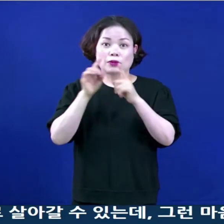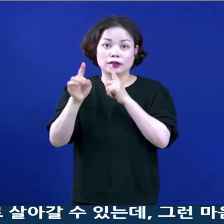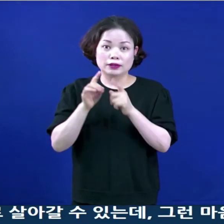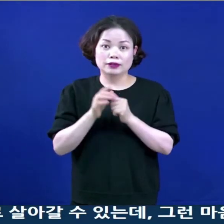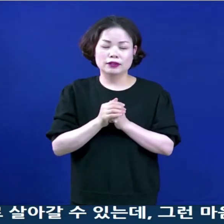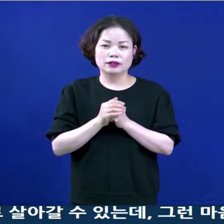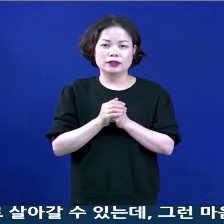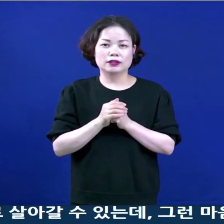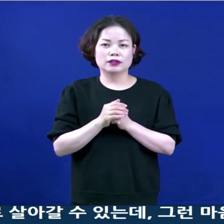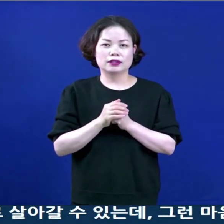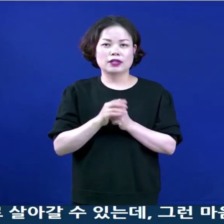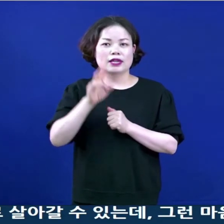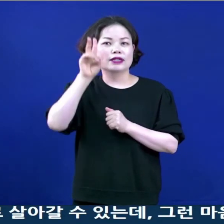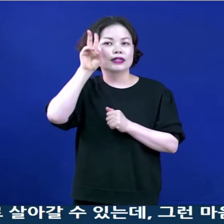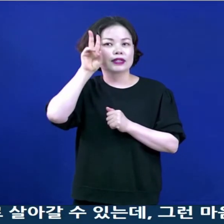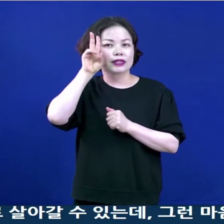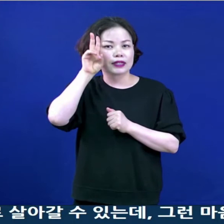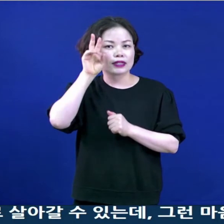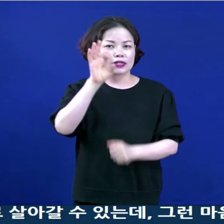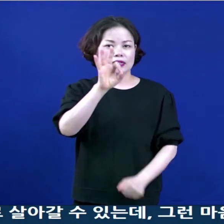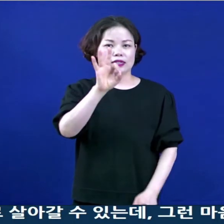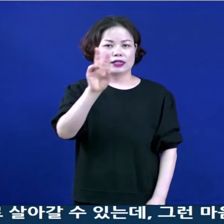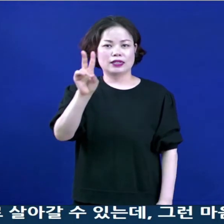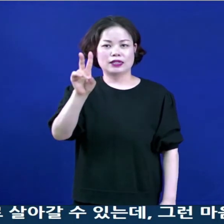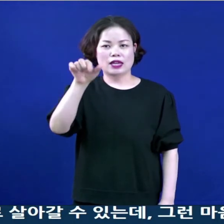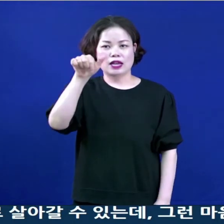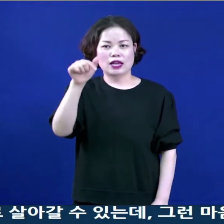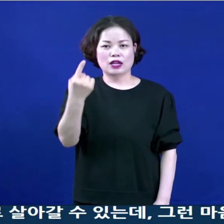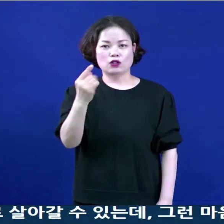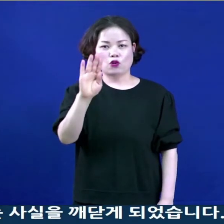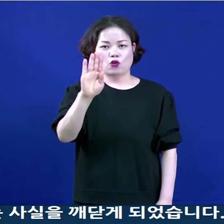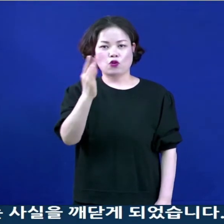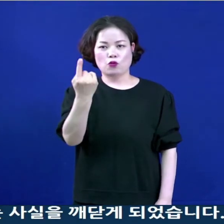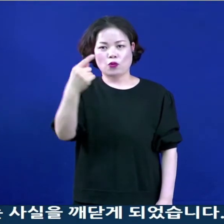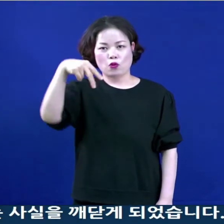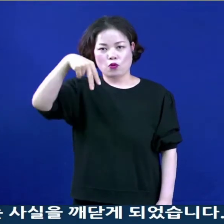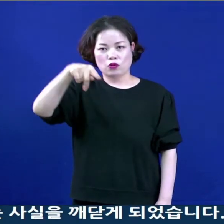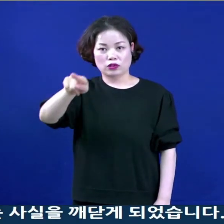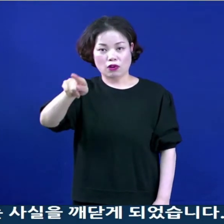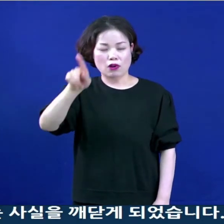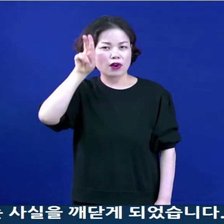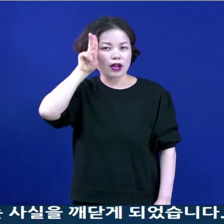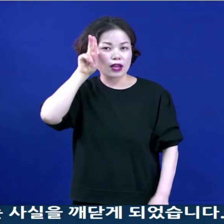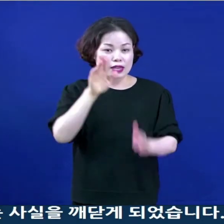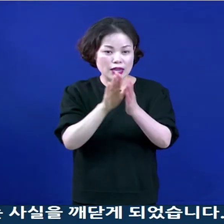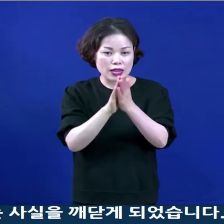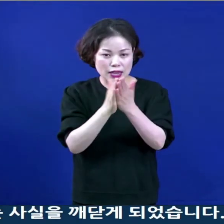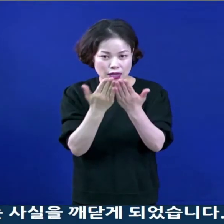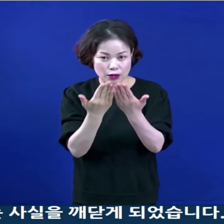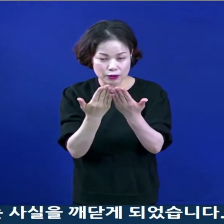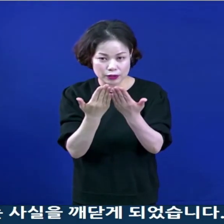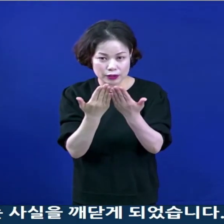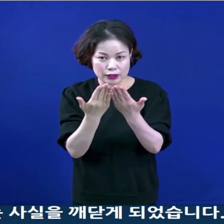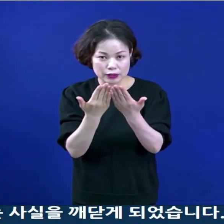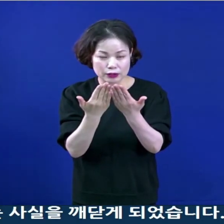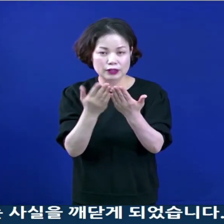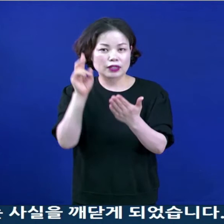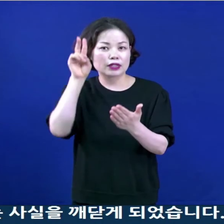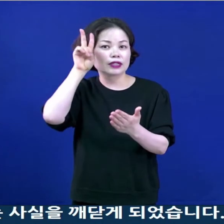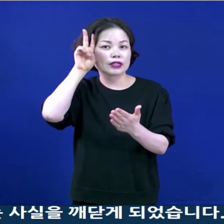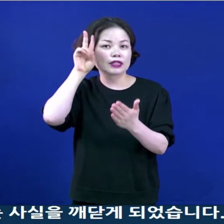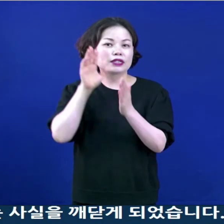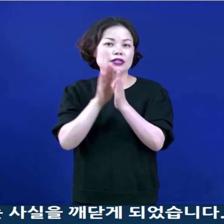말씀이 야고보서에 나오고 있어요. 야고보서 2장 13절을 찾으십시다. 신약성경 372쪽입니다.